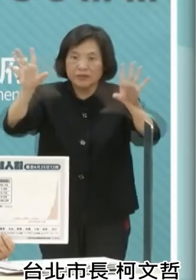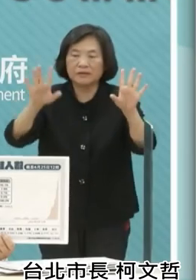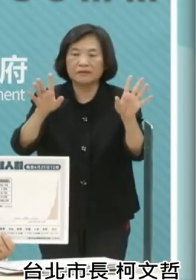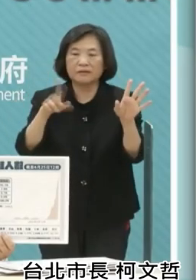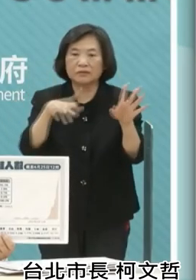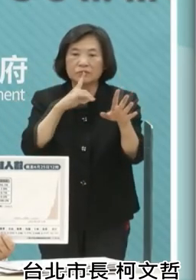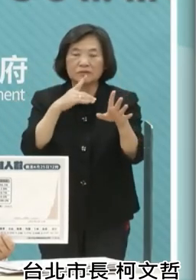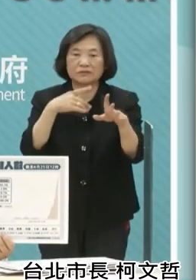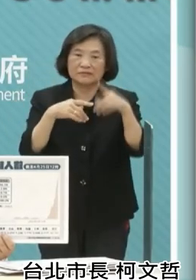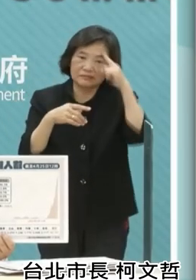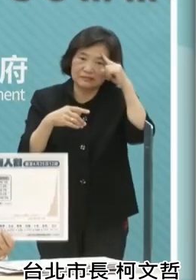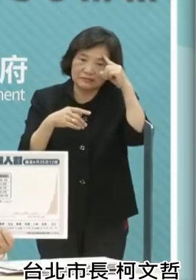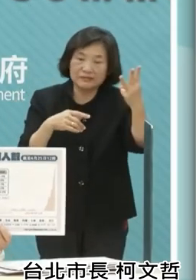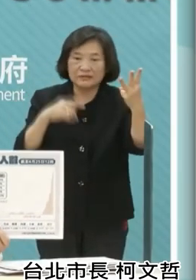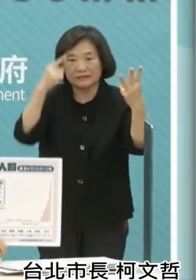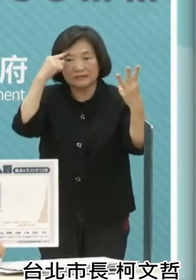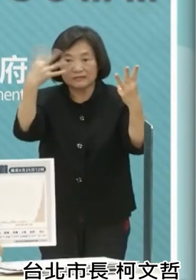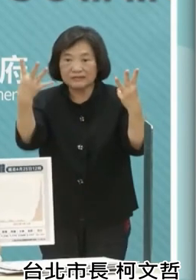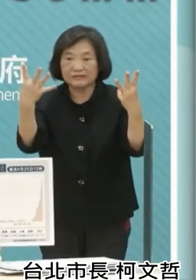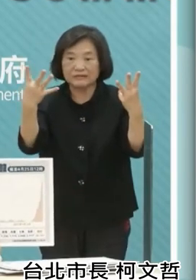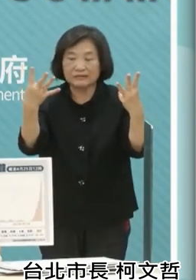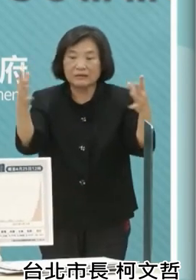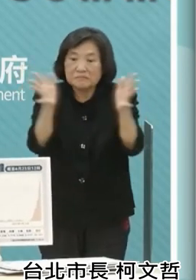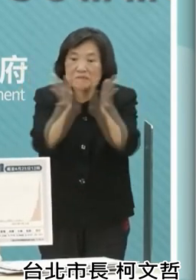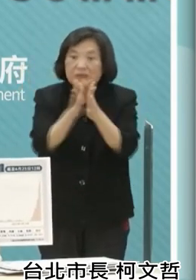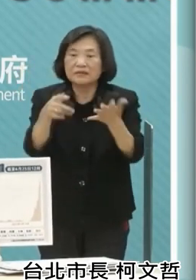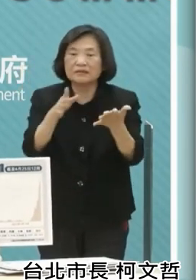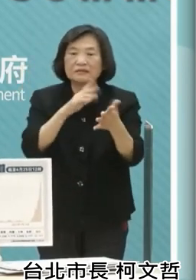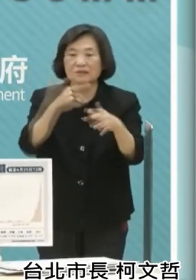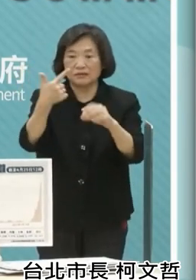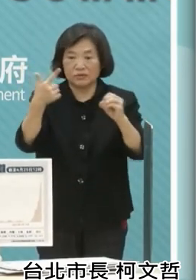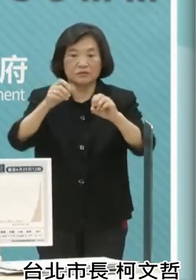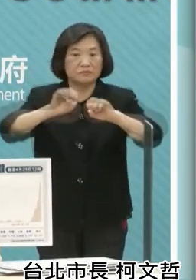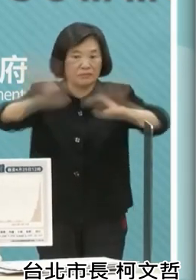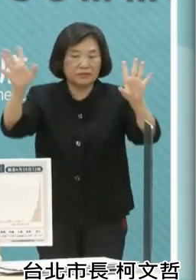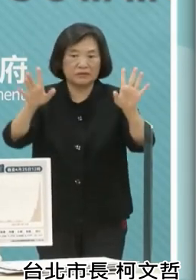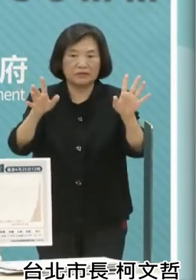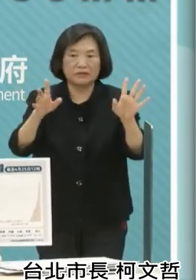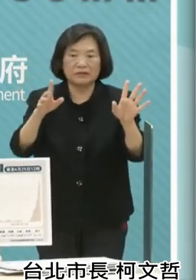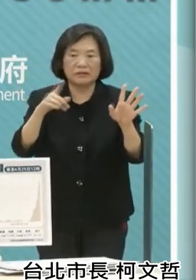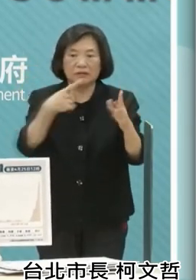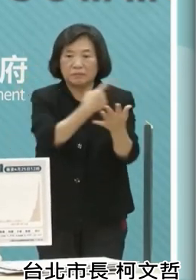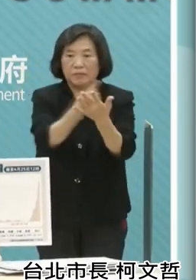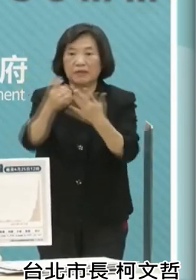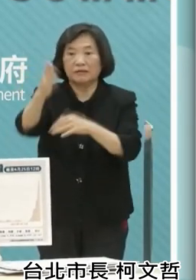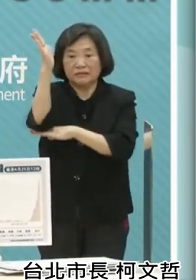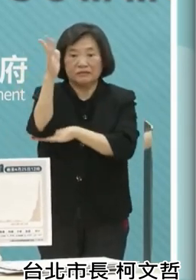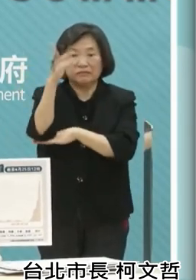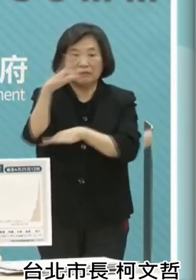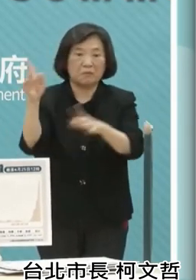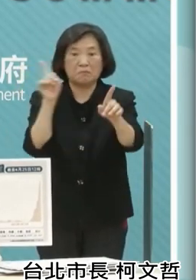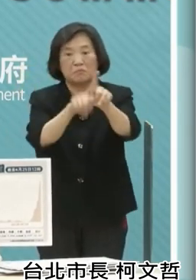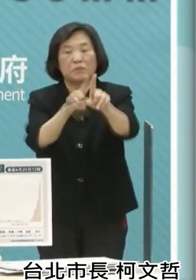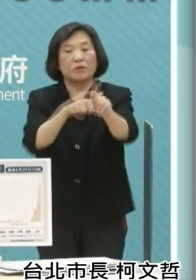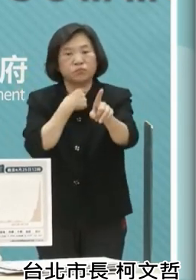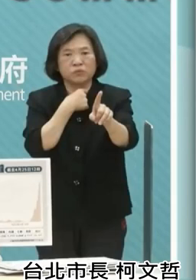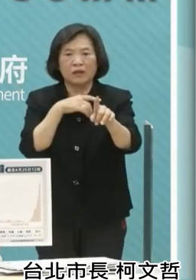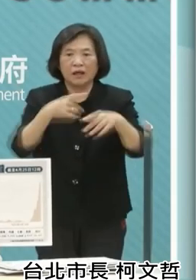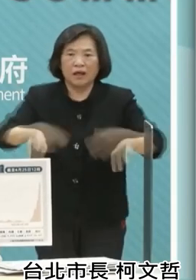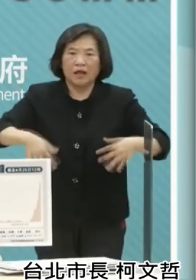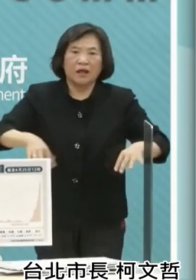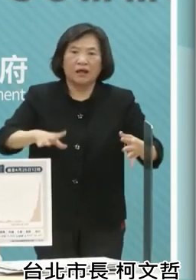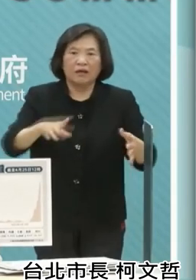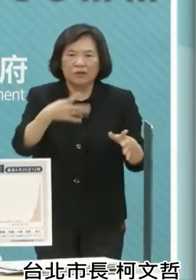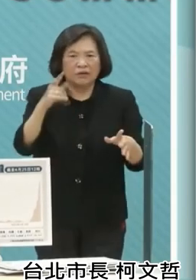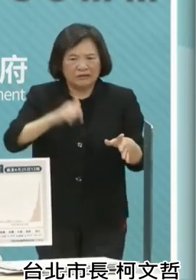这个3+4，坦白讲哦，6点公告，你知道哦，第二天。所有地方政府就要跟进了，有很多技术